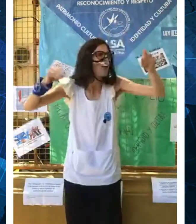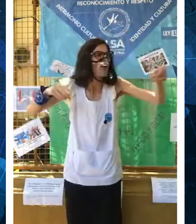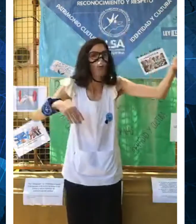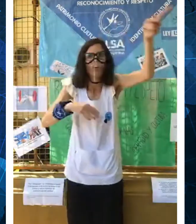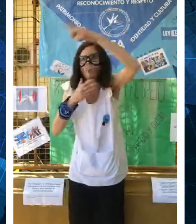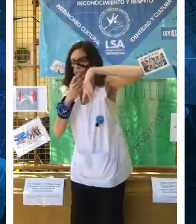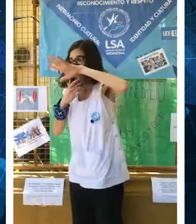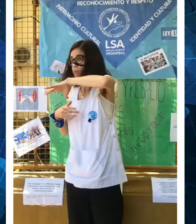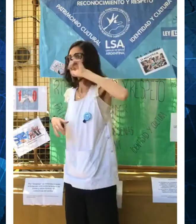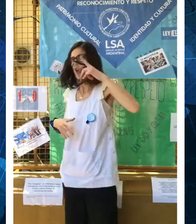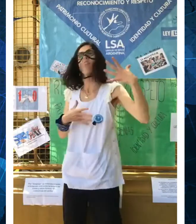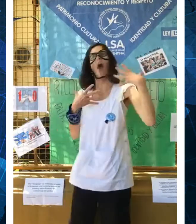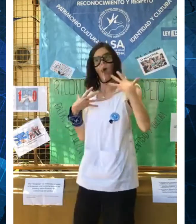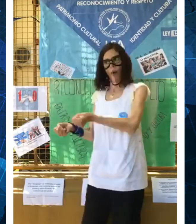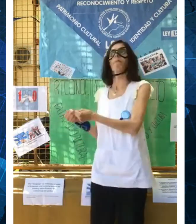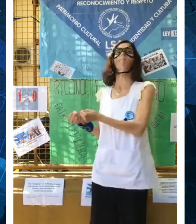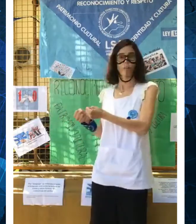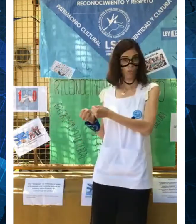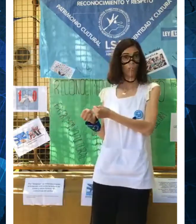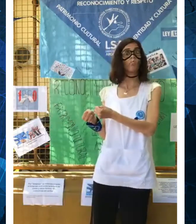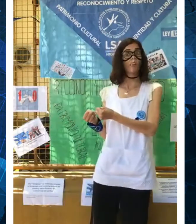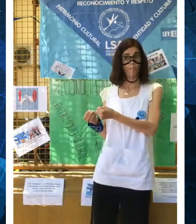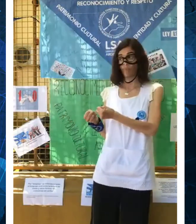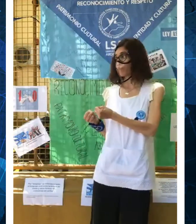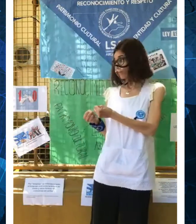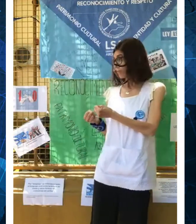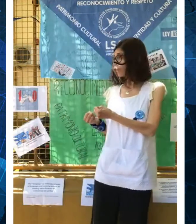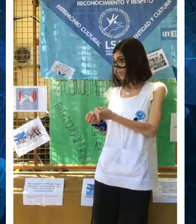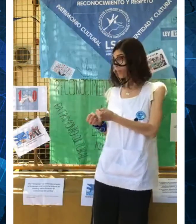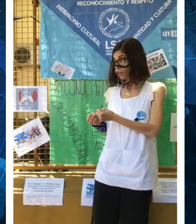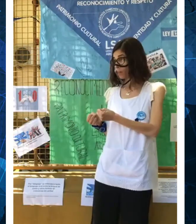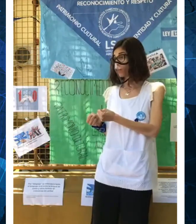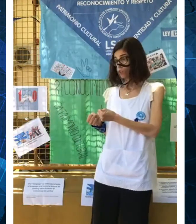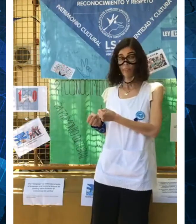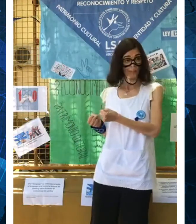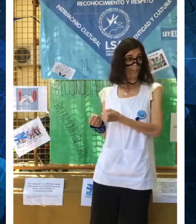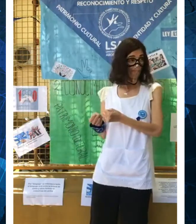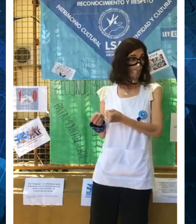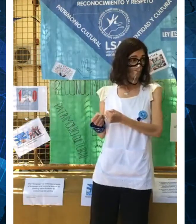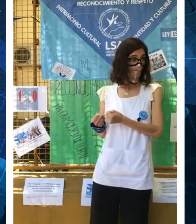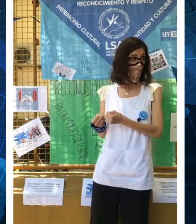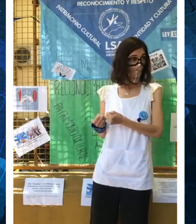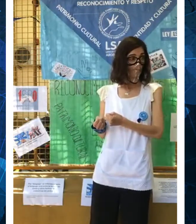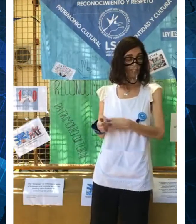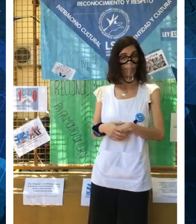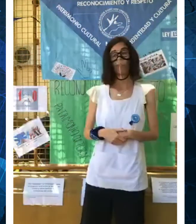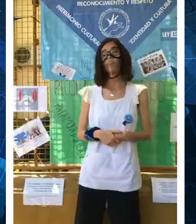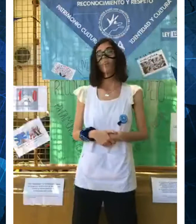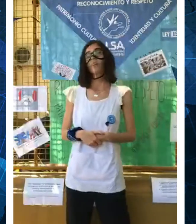medicina, todas las personas que estamos aquí apoyamos a la comunidad sorda.